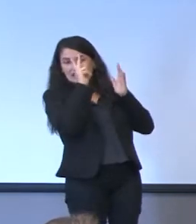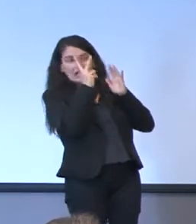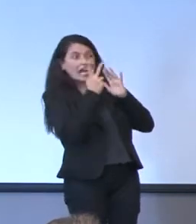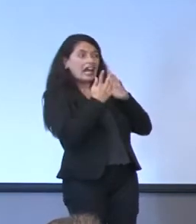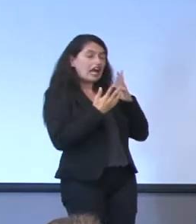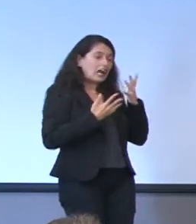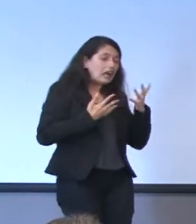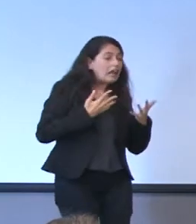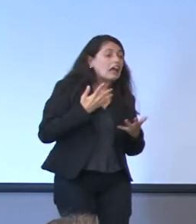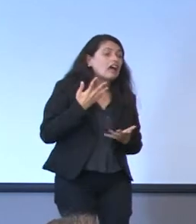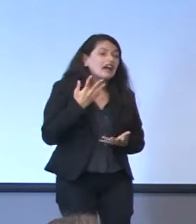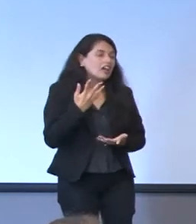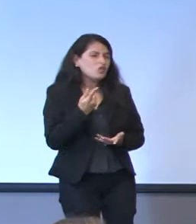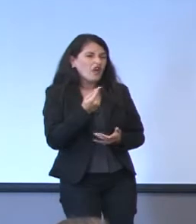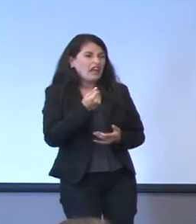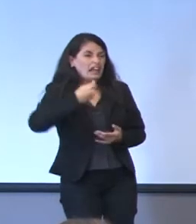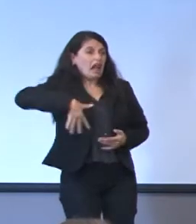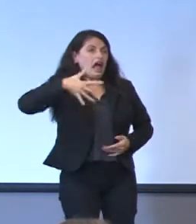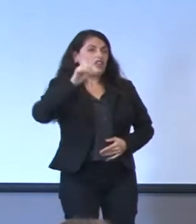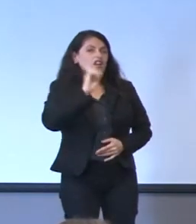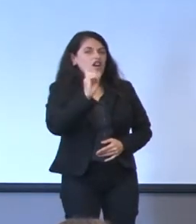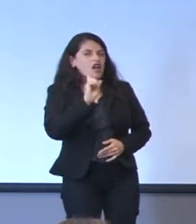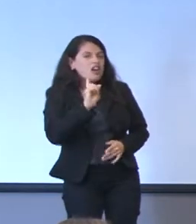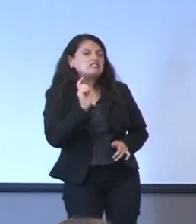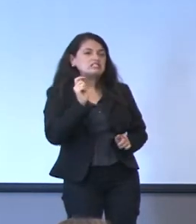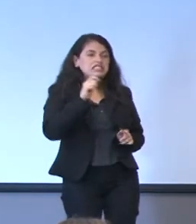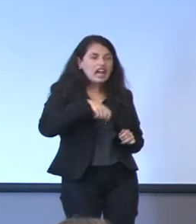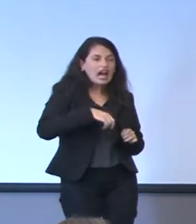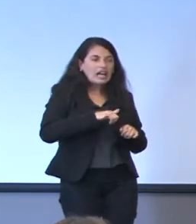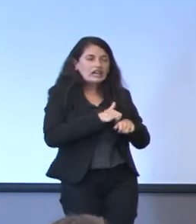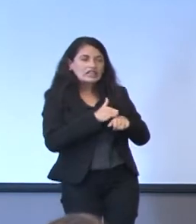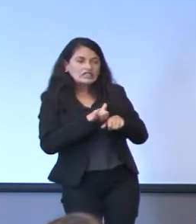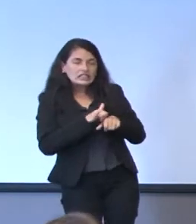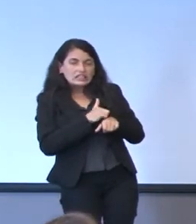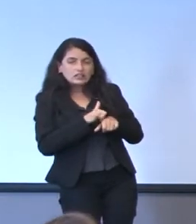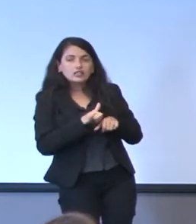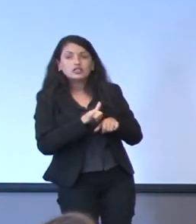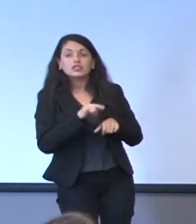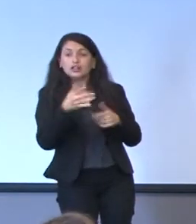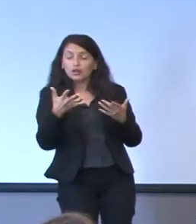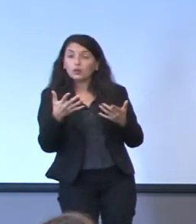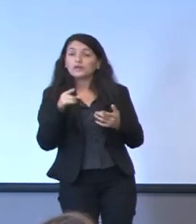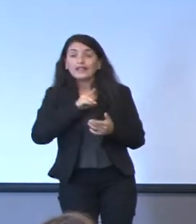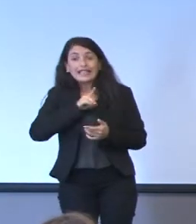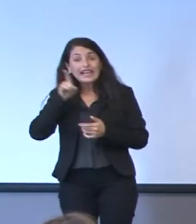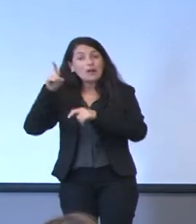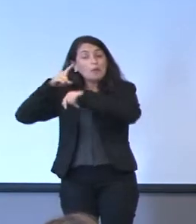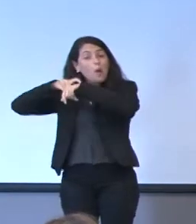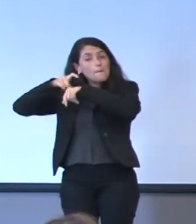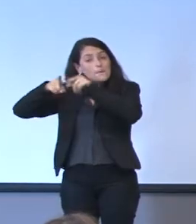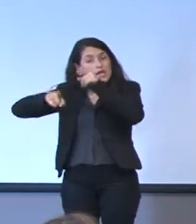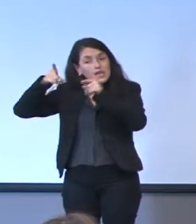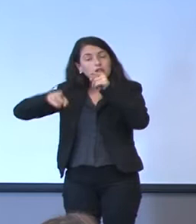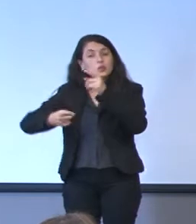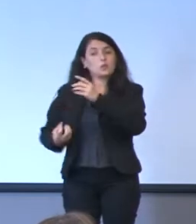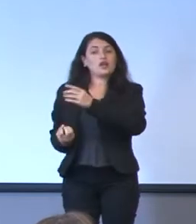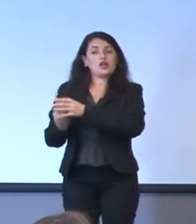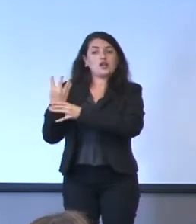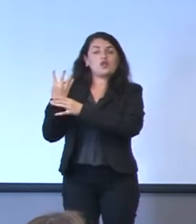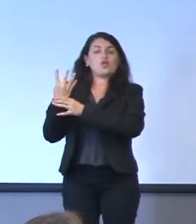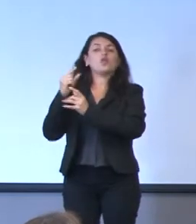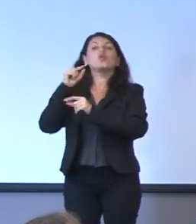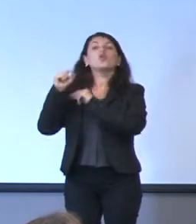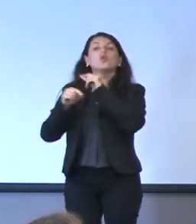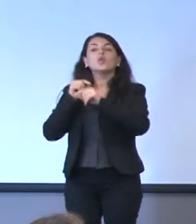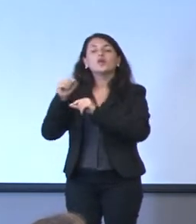o custo não vai ser tão alto assim. E foi nesse momento que surgiram recursos hoje que fazem parte da nossa vida, como,